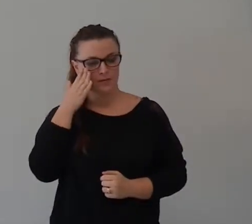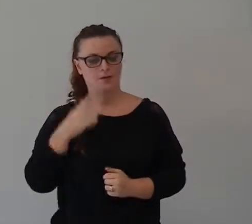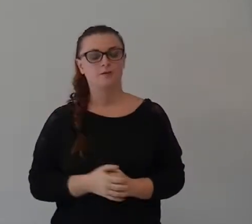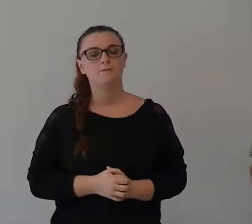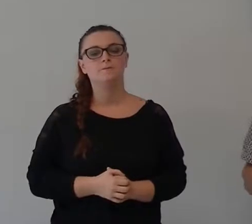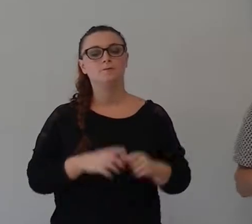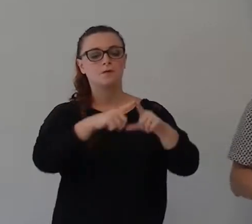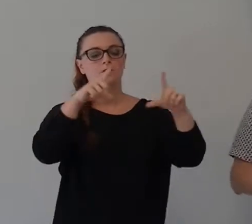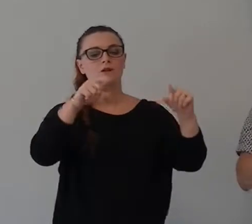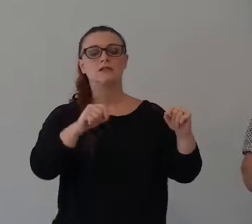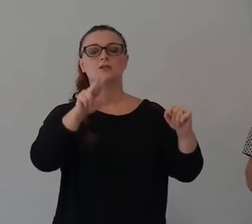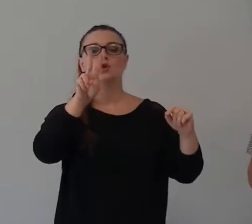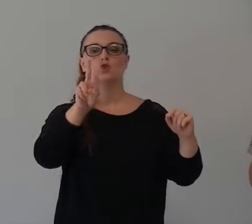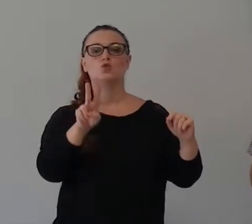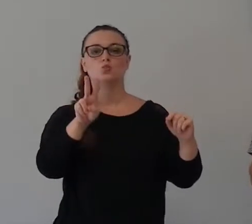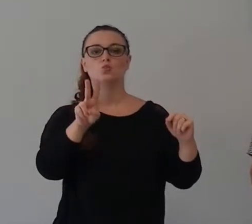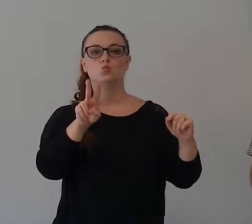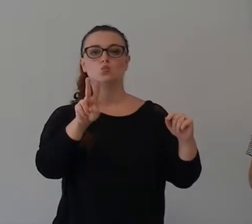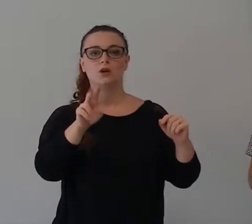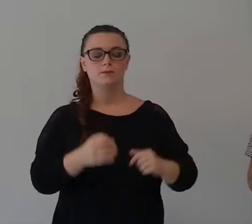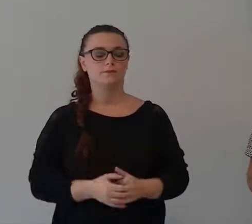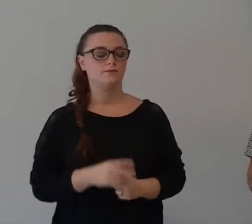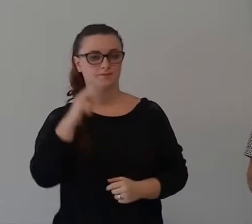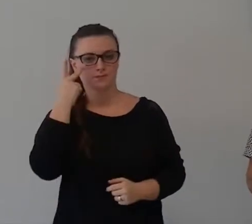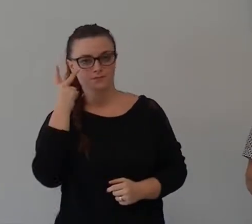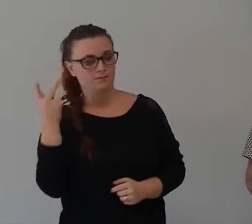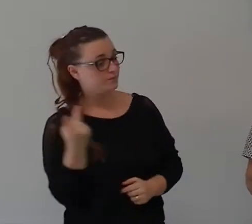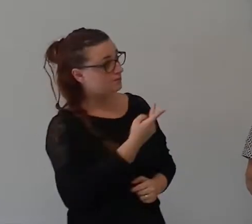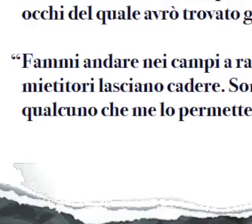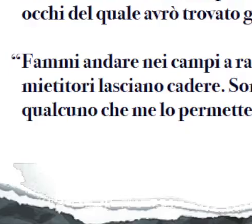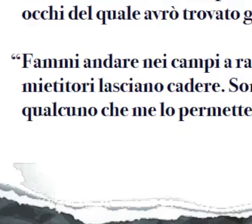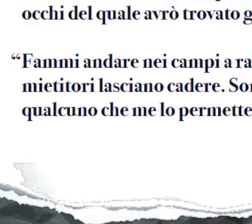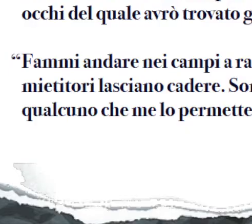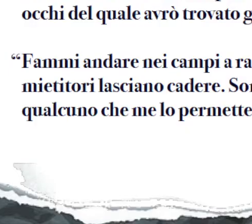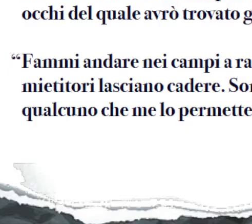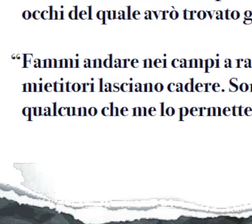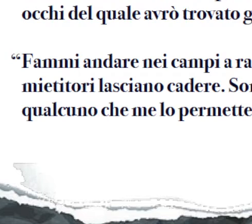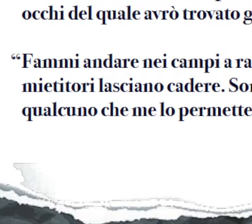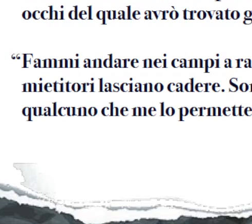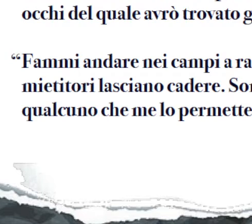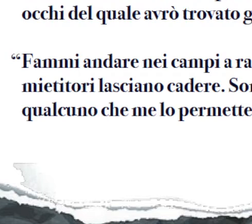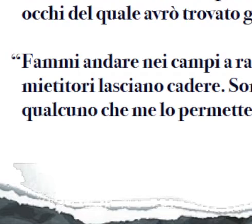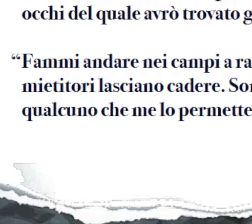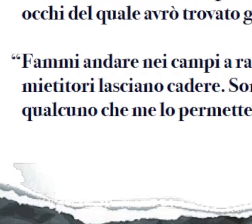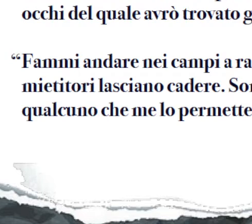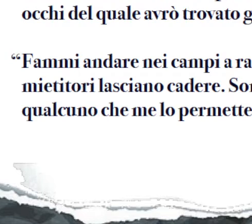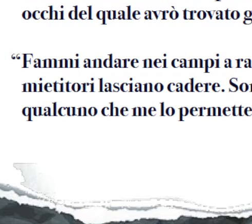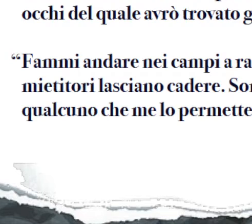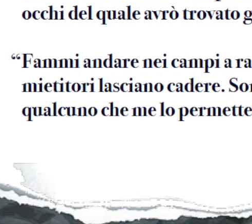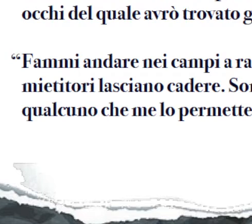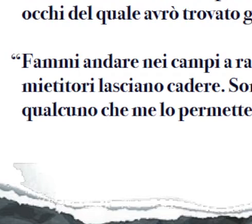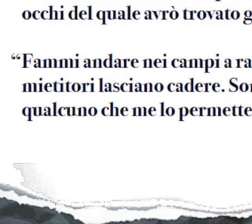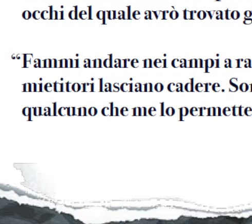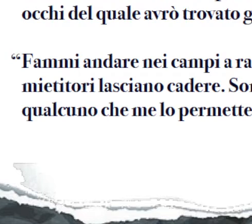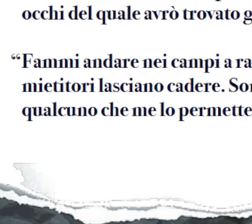Versetto 2: lasciami andare nei campi a spigolare dietro a colui agli occhi del